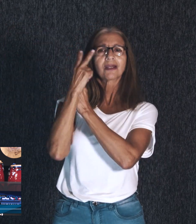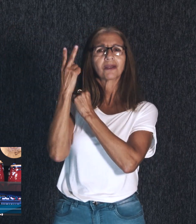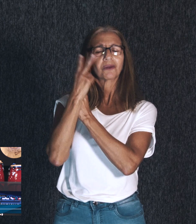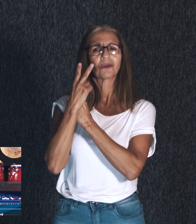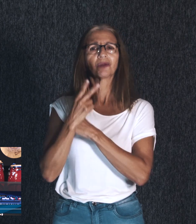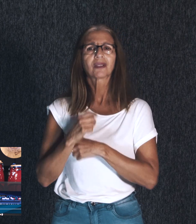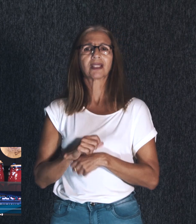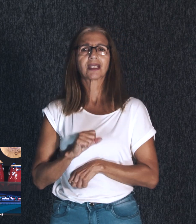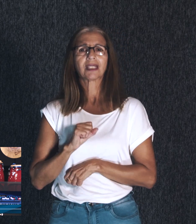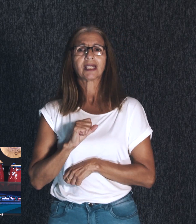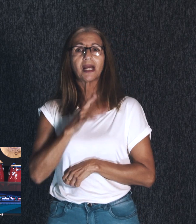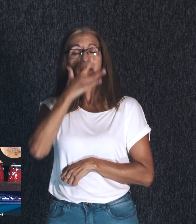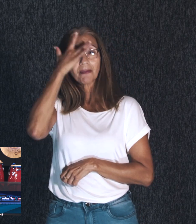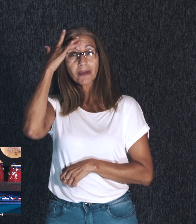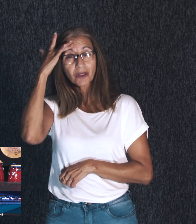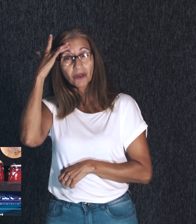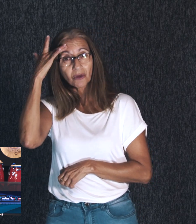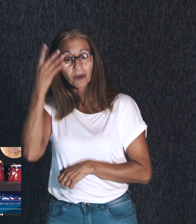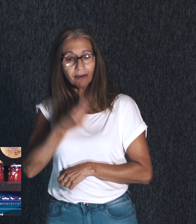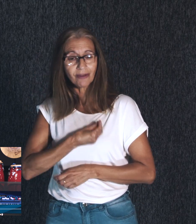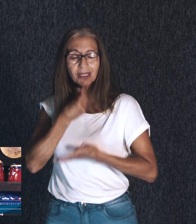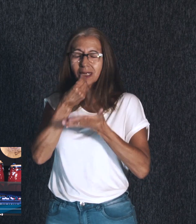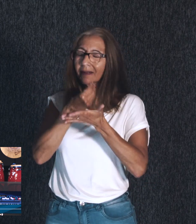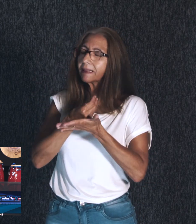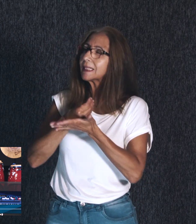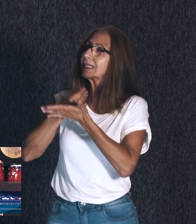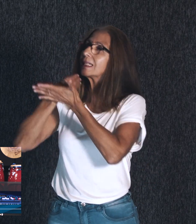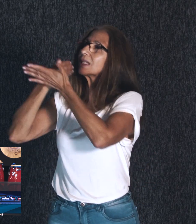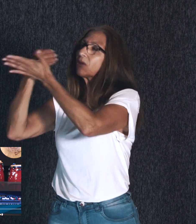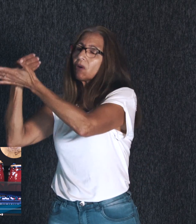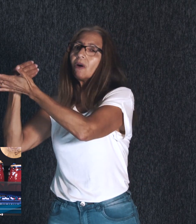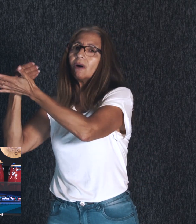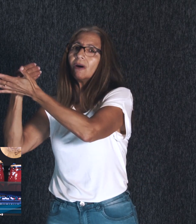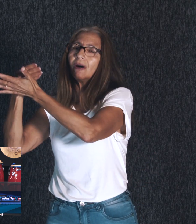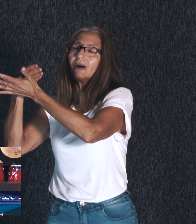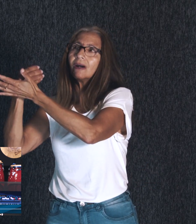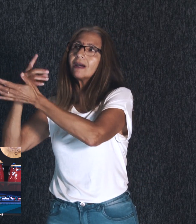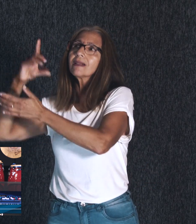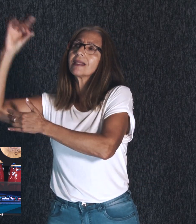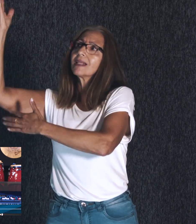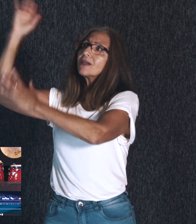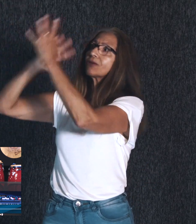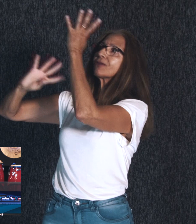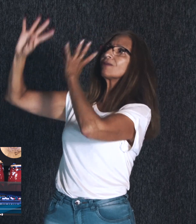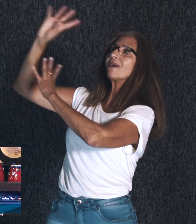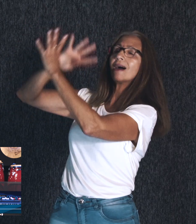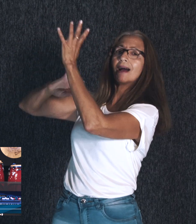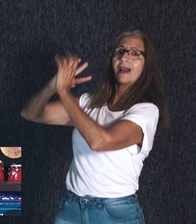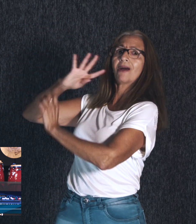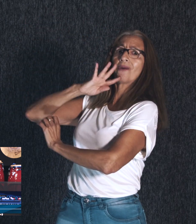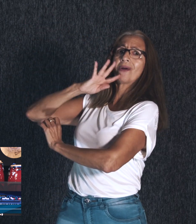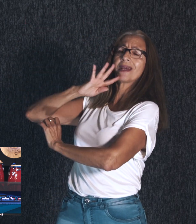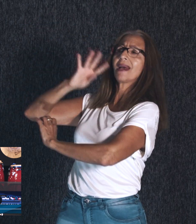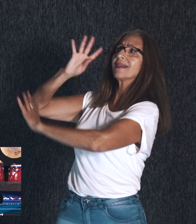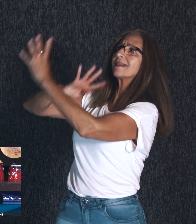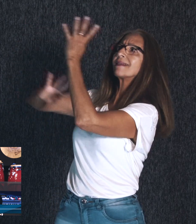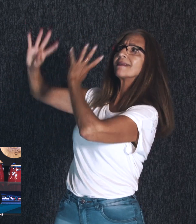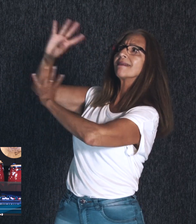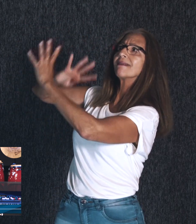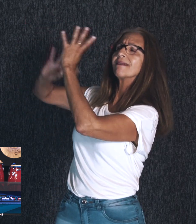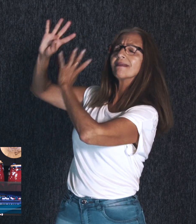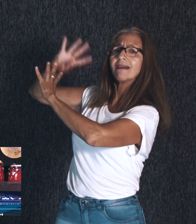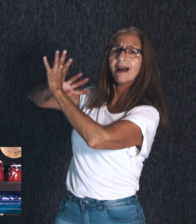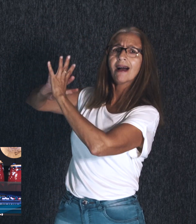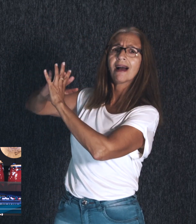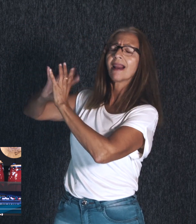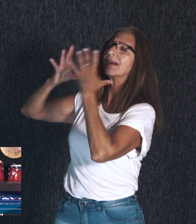palavra. Escutam a sua voz pela palavra. E Deus te chamou pelo seu nome. Ele conhece o seu nome. Ele conhece o